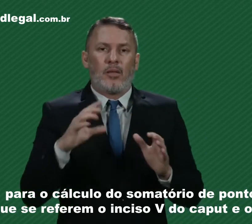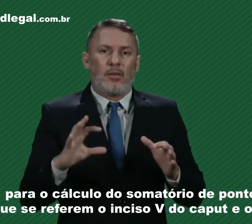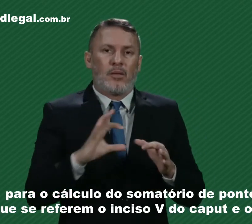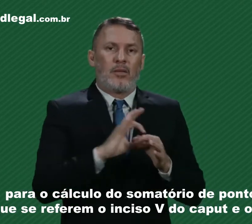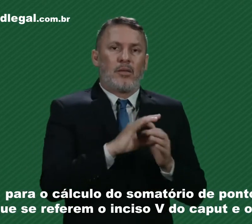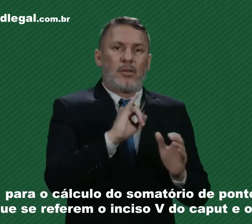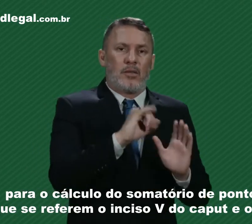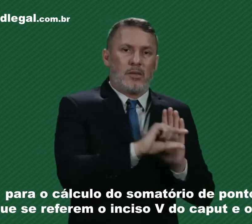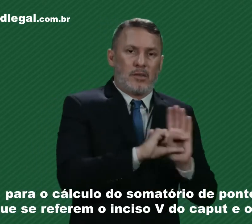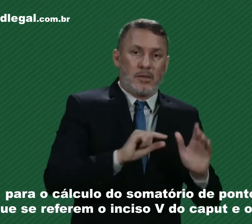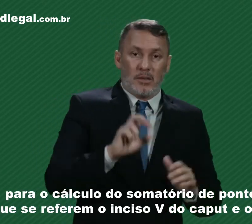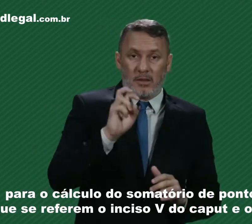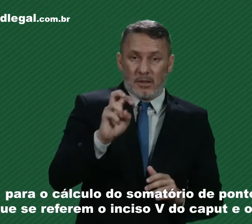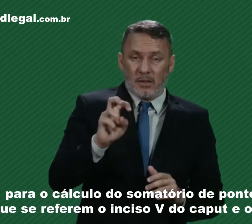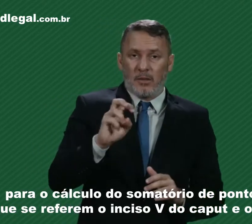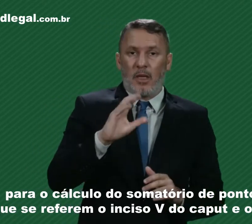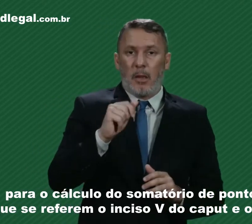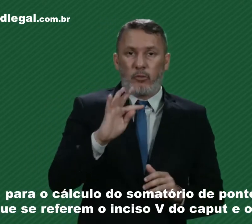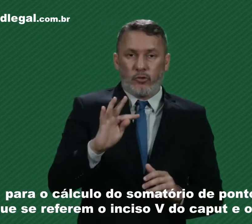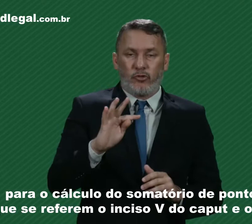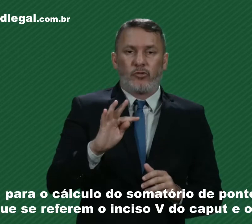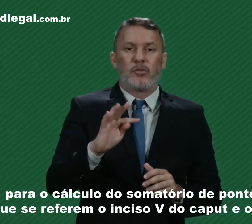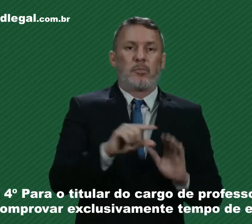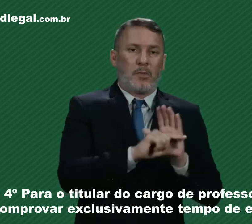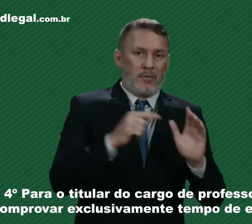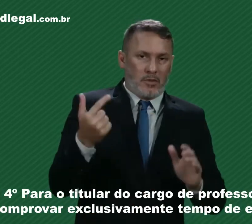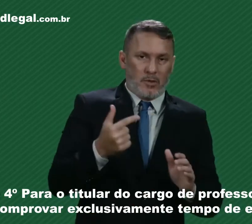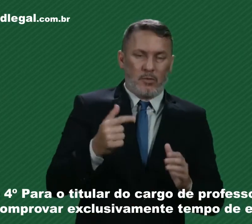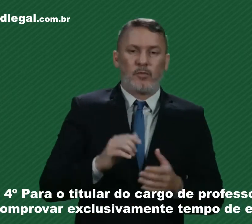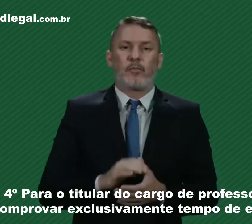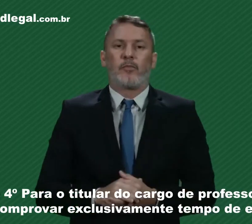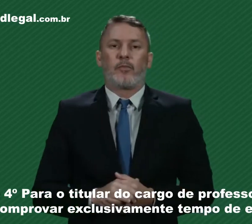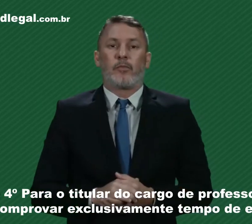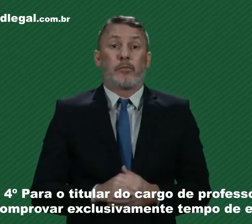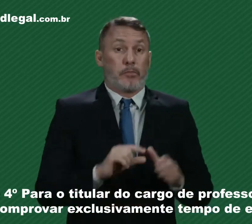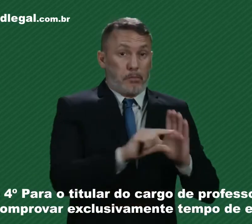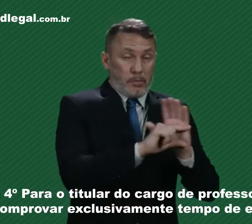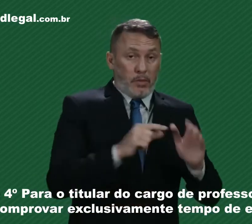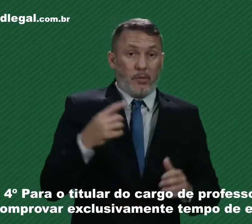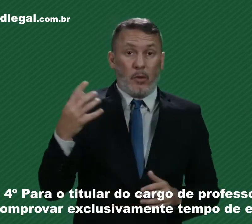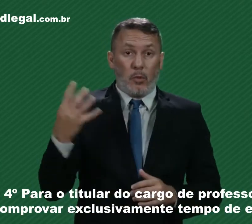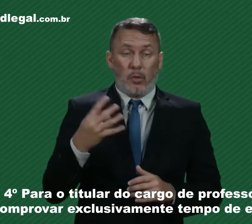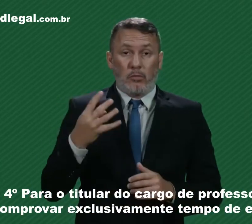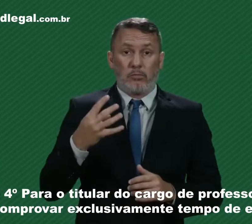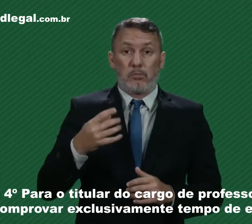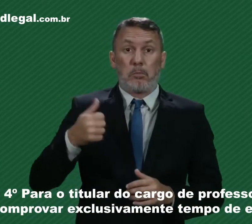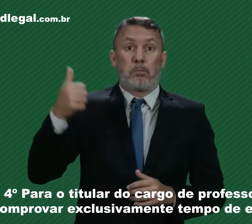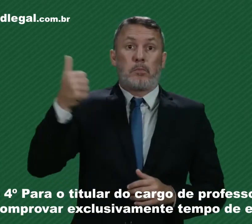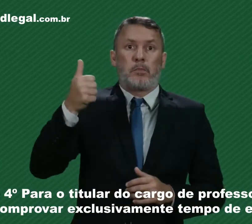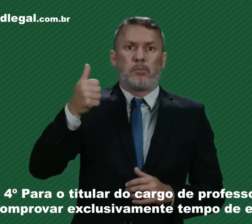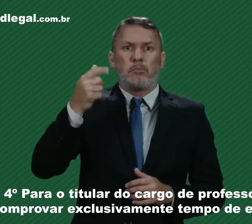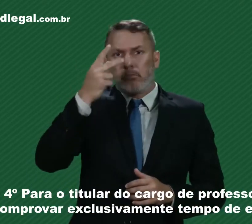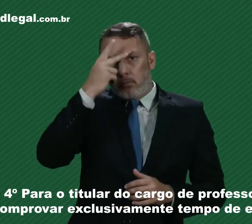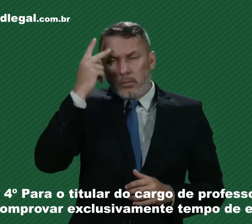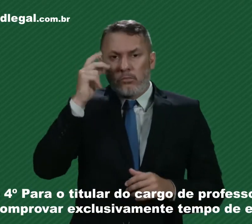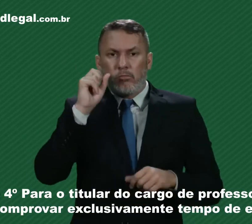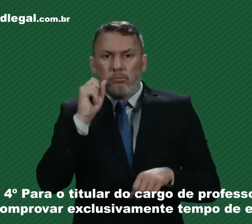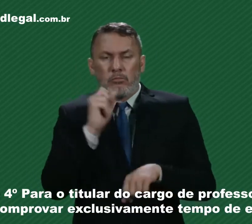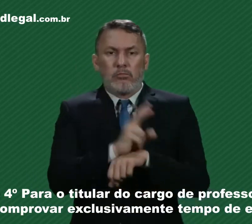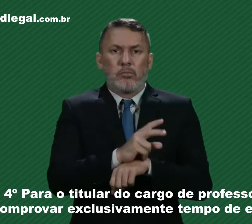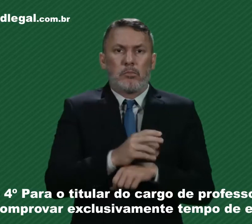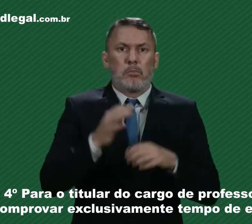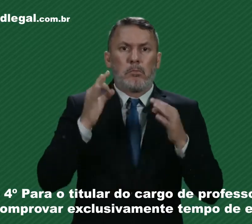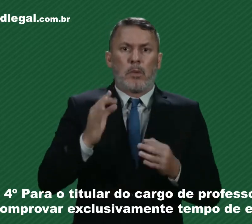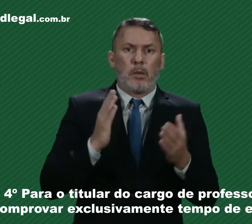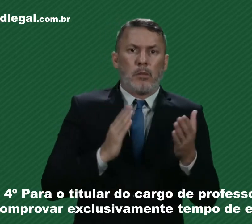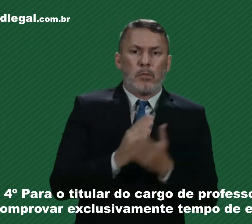inciso 5 do caput e o parágrafo 2º. Parágrafo 4º. Para o titular do cargo de professor que